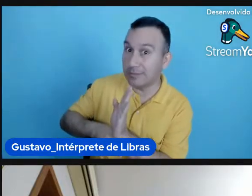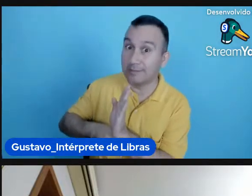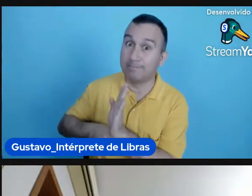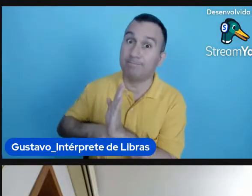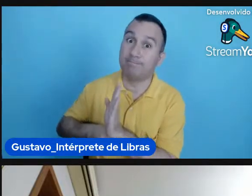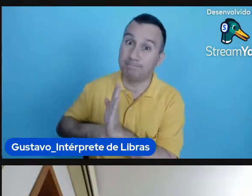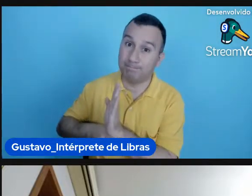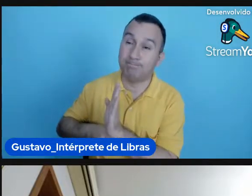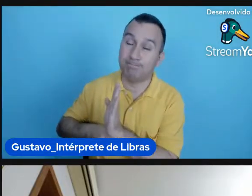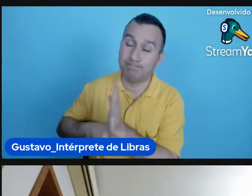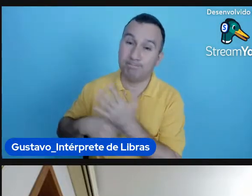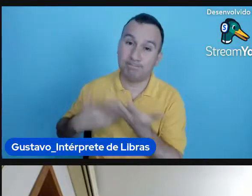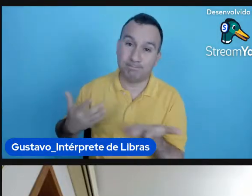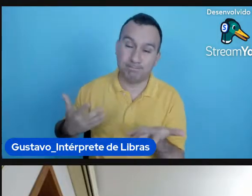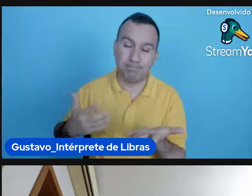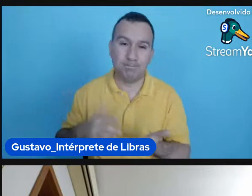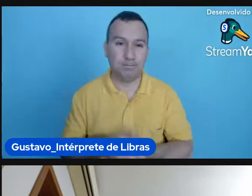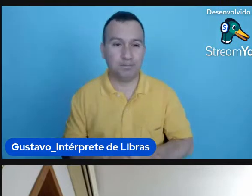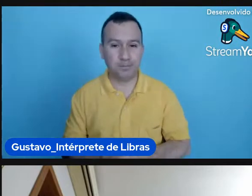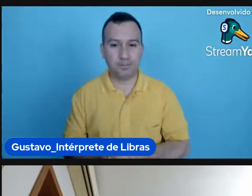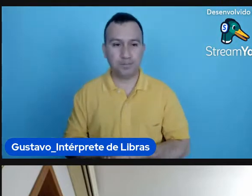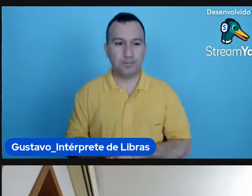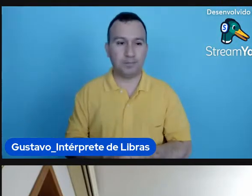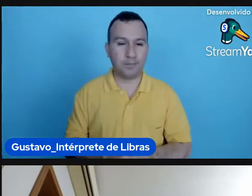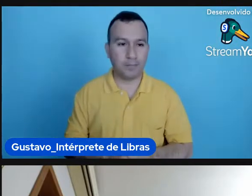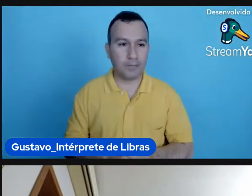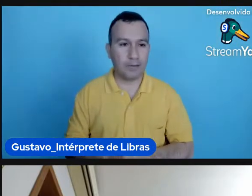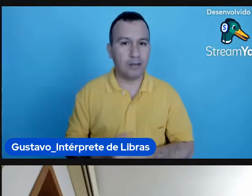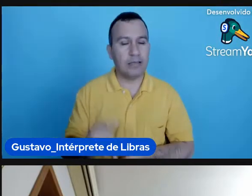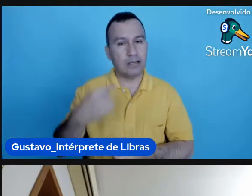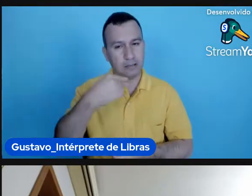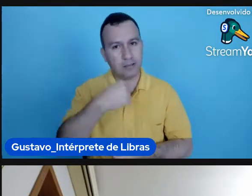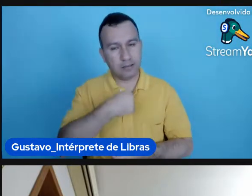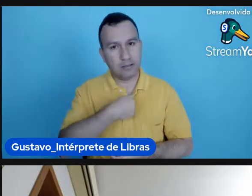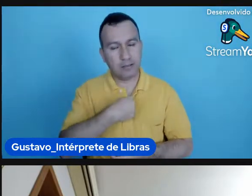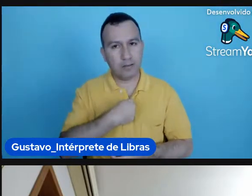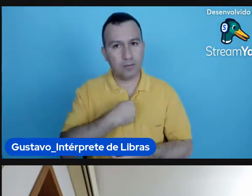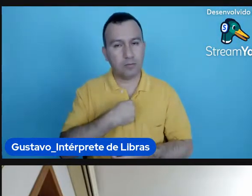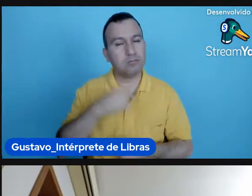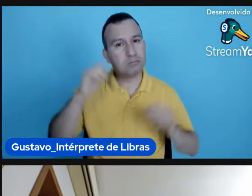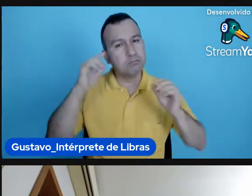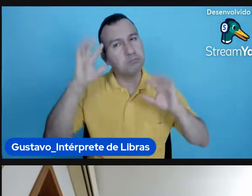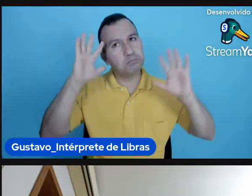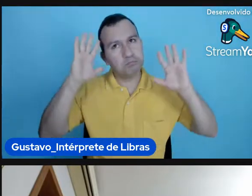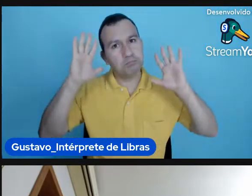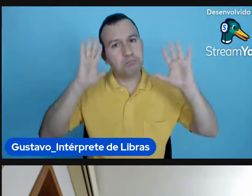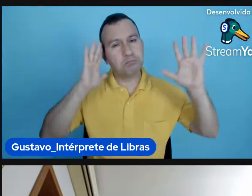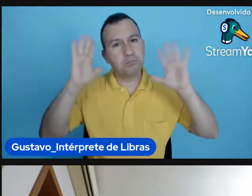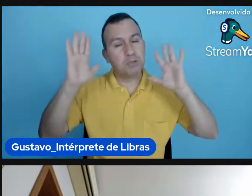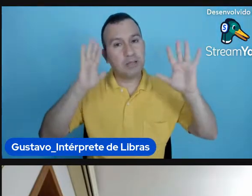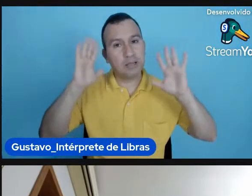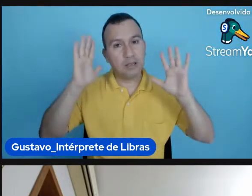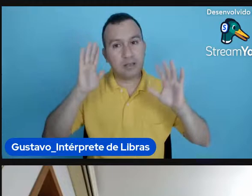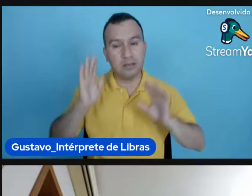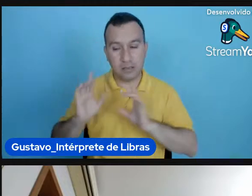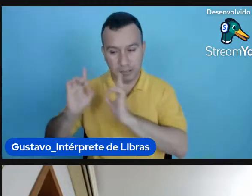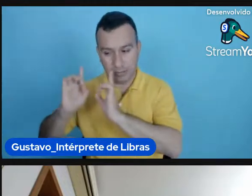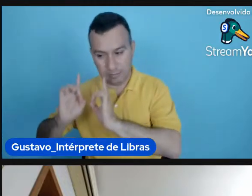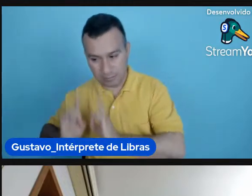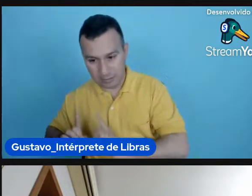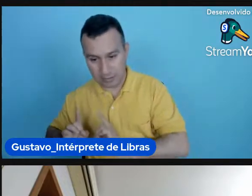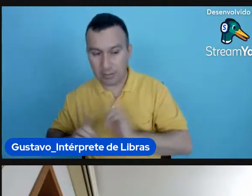E assim, penso eu que na convivência, os sujeitos, eles têm que estar abertos